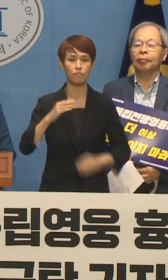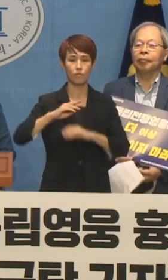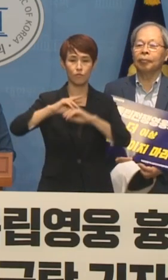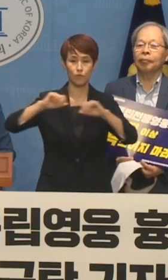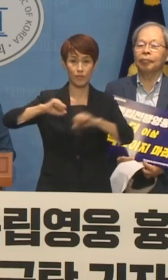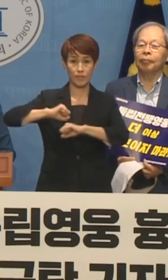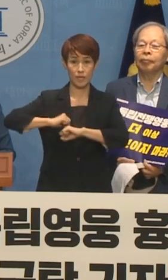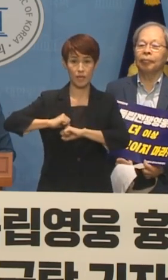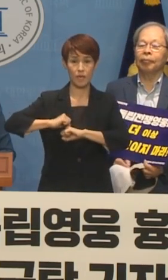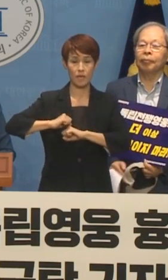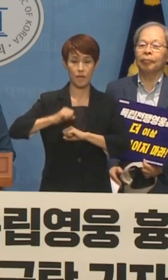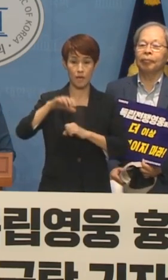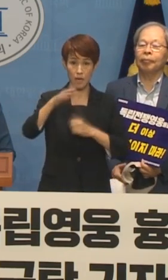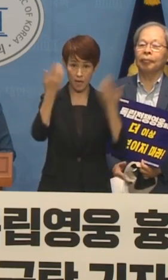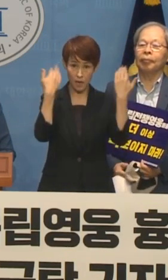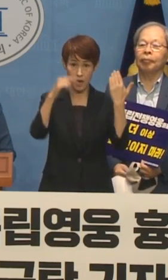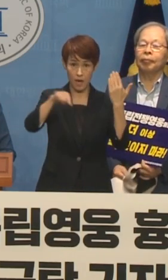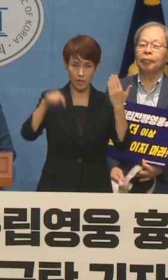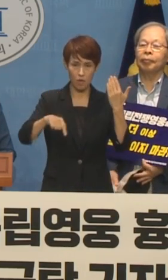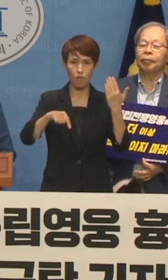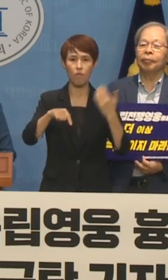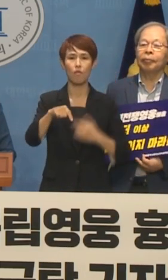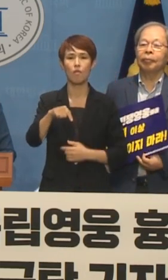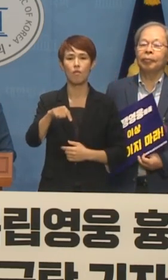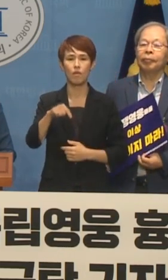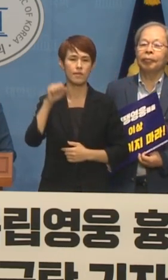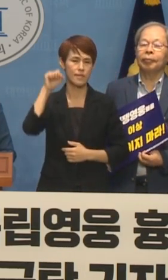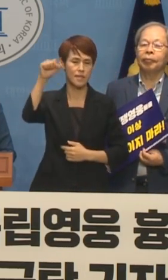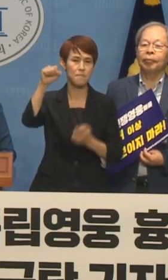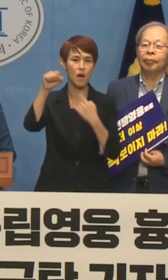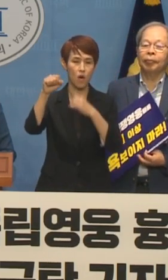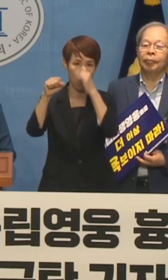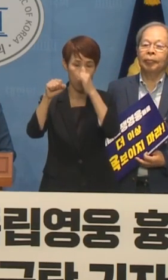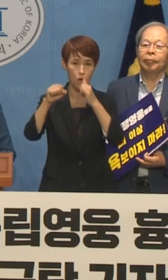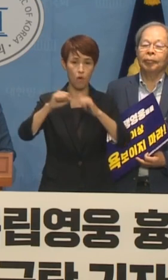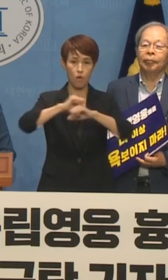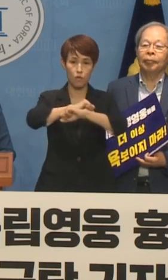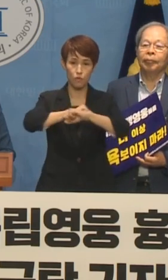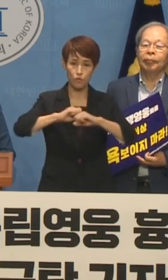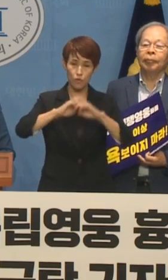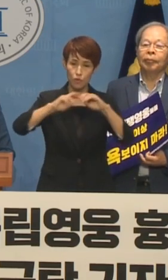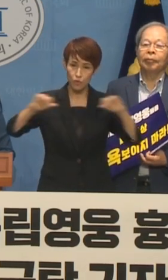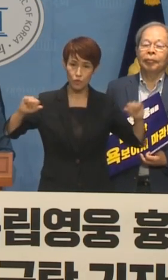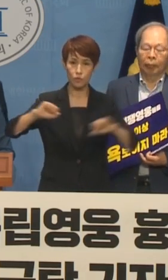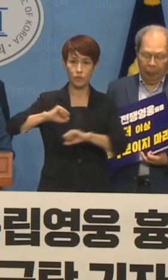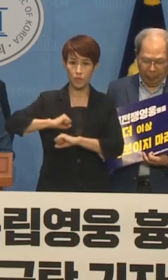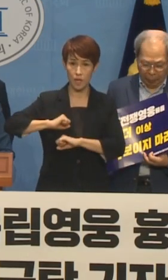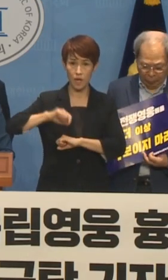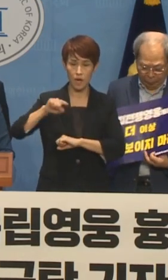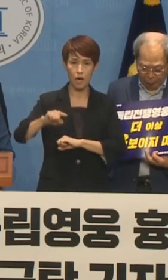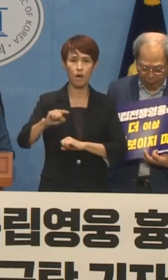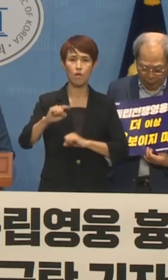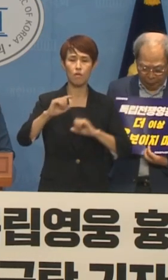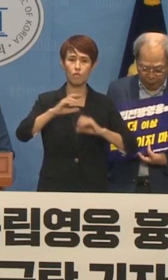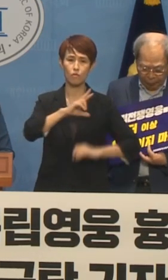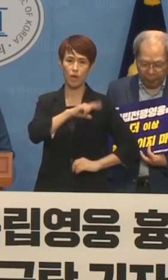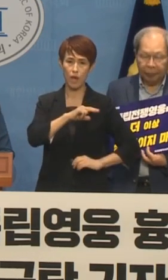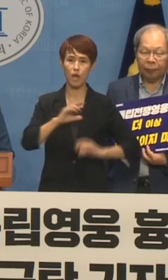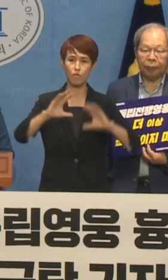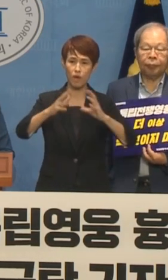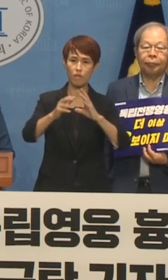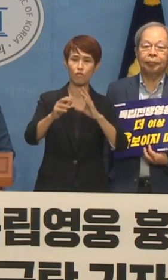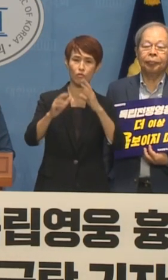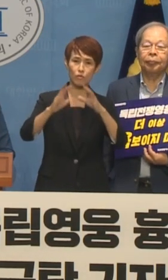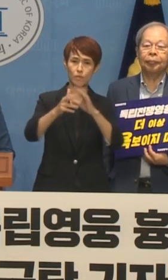관련된 기자회견을 했는데요. 육사가 여전히 국민과 또 우리 국회의원들, 국회를 무시하고 하고